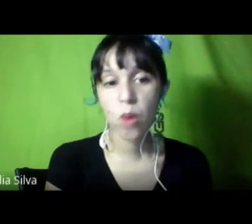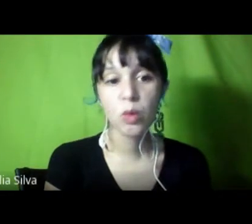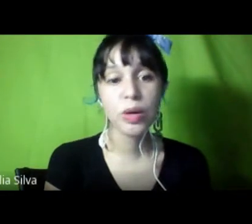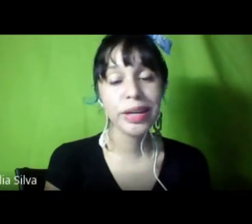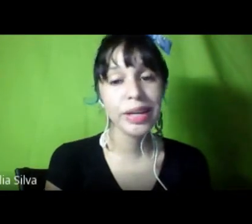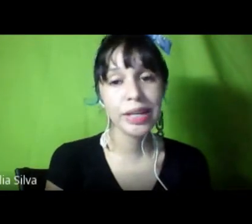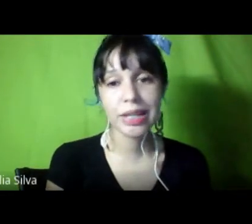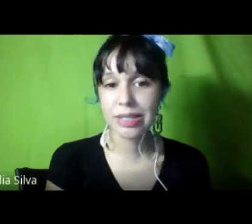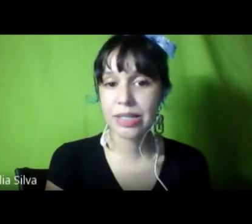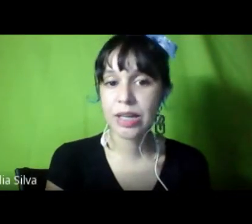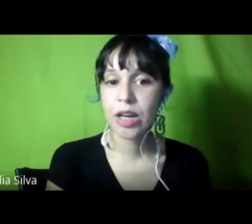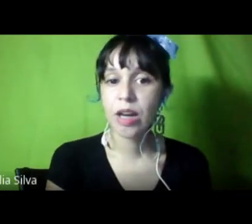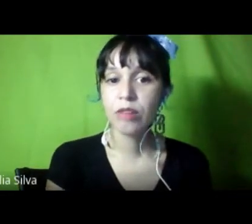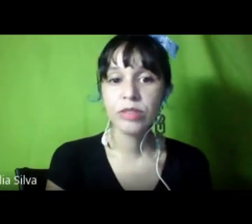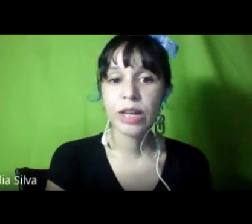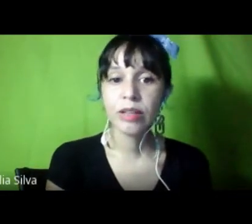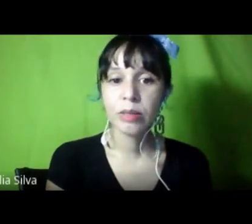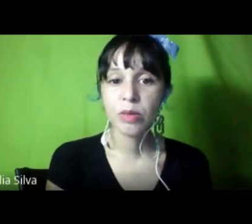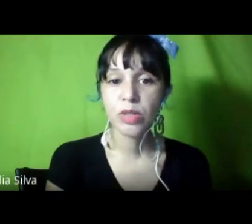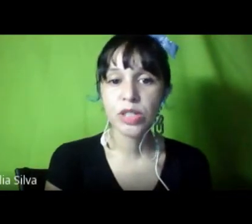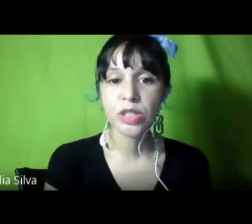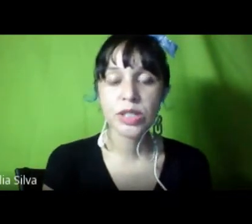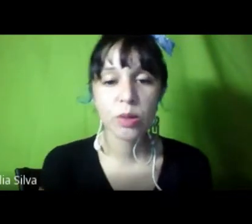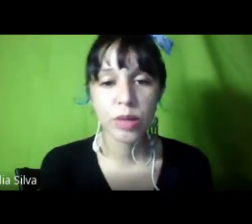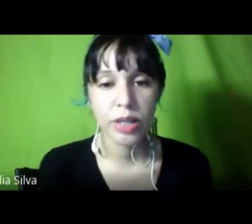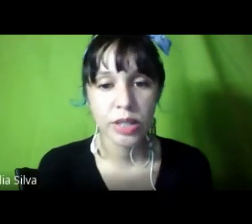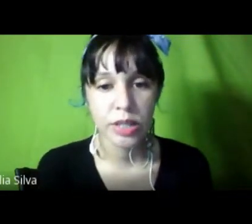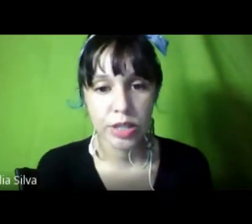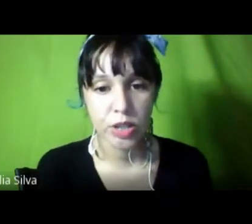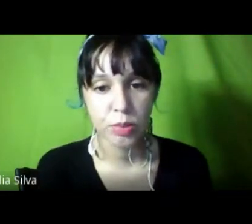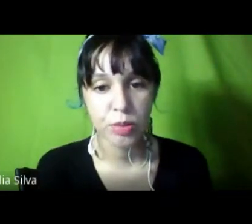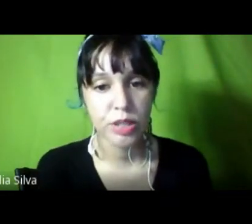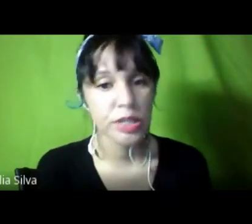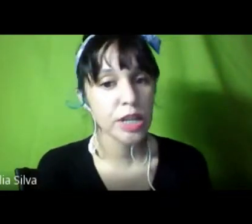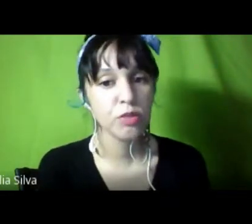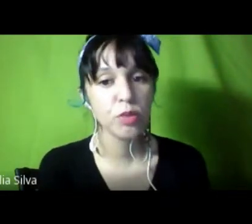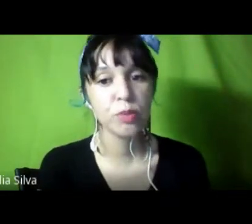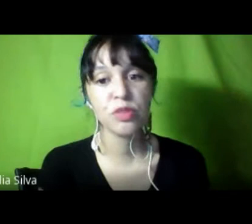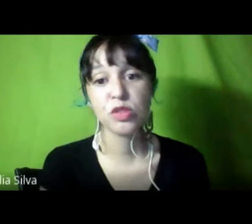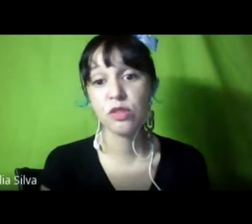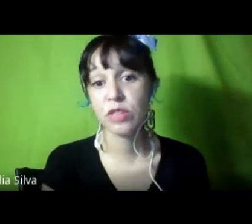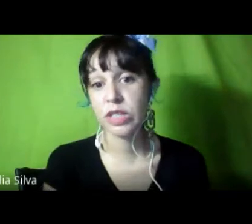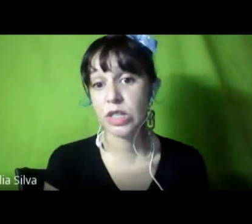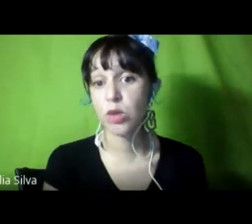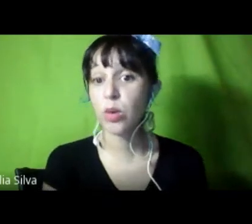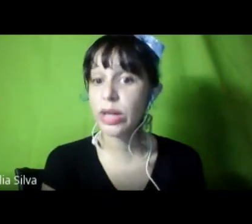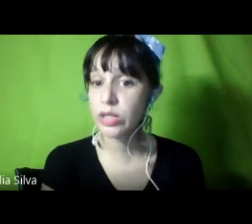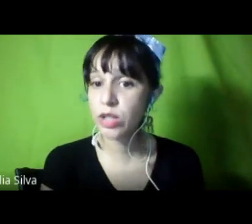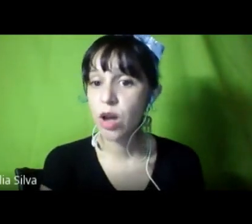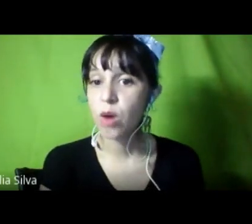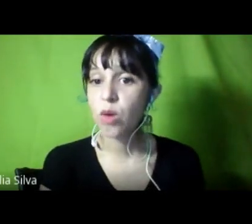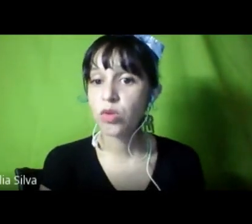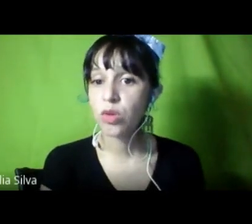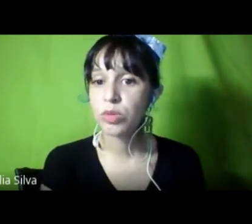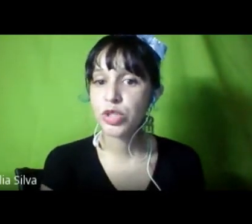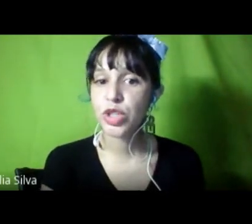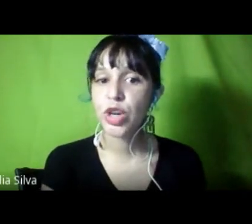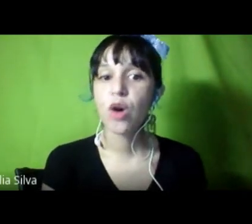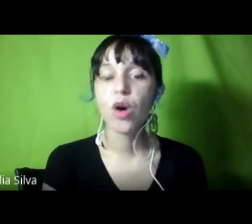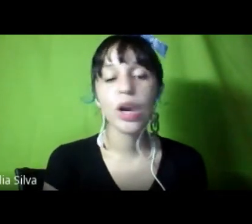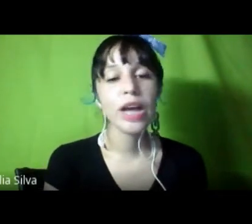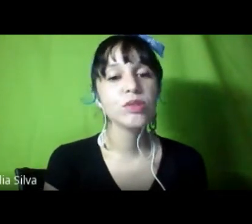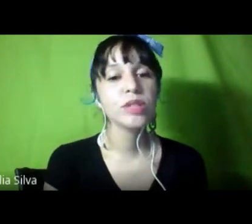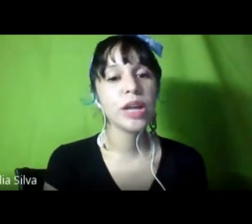conhecido como INES. Fundado em 1857 por iniciativa do professor francês Rouet, com o nome